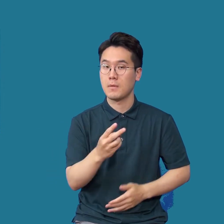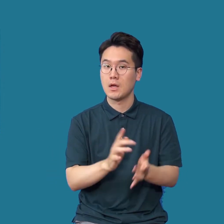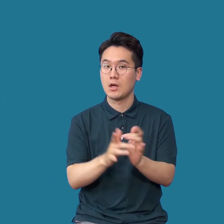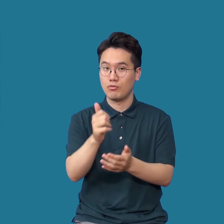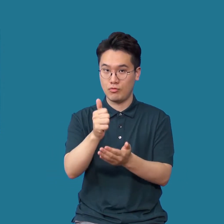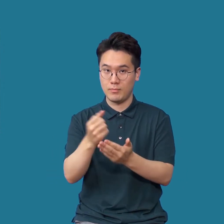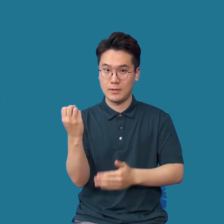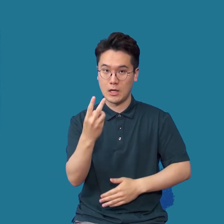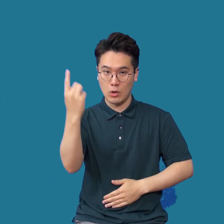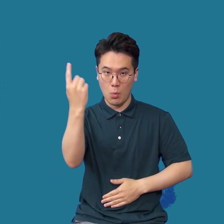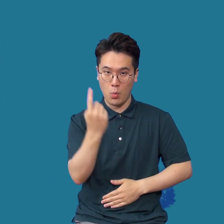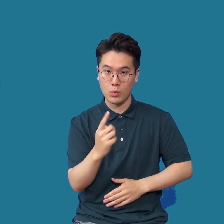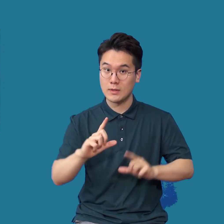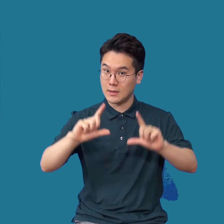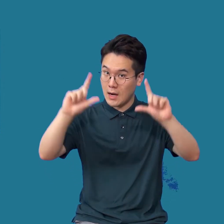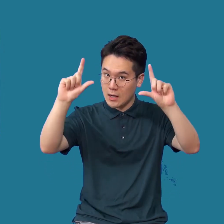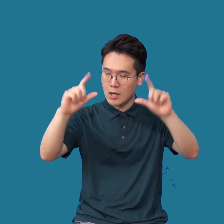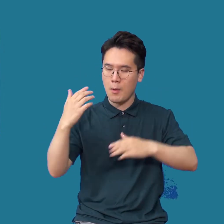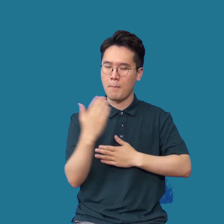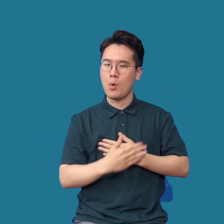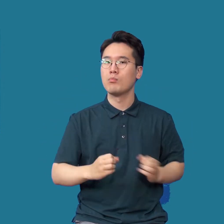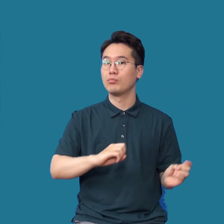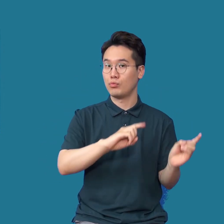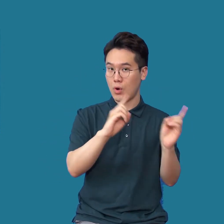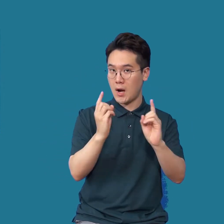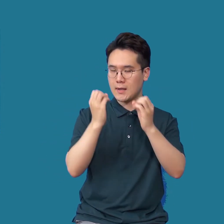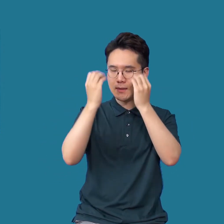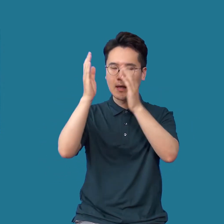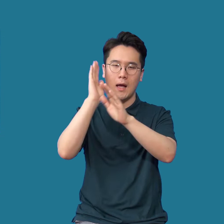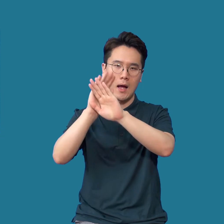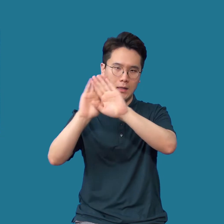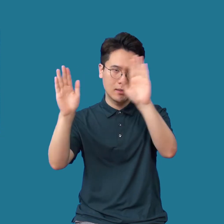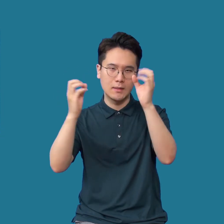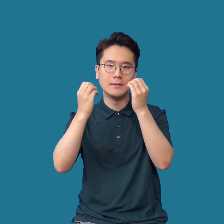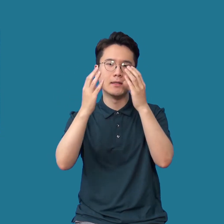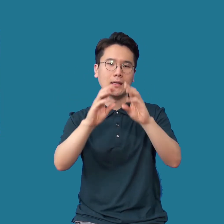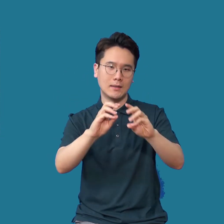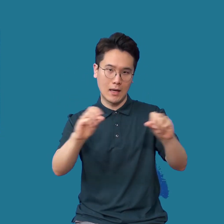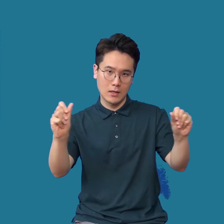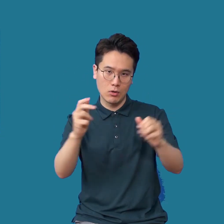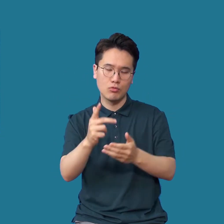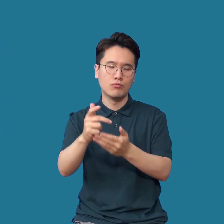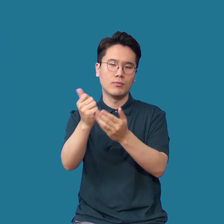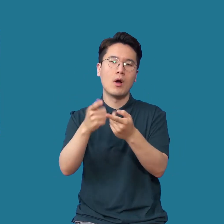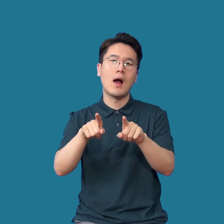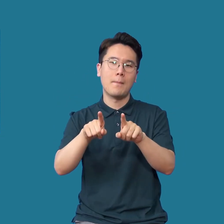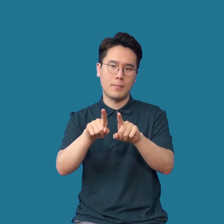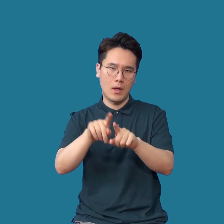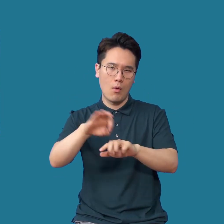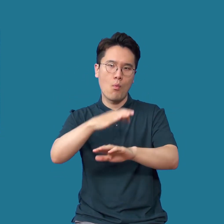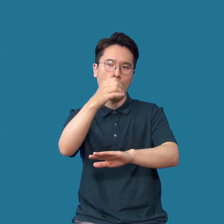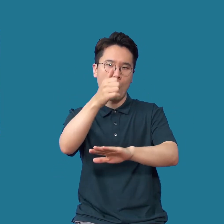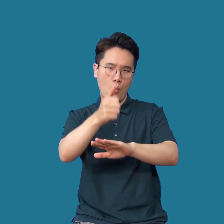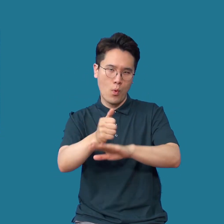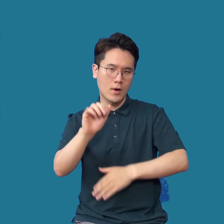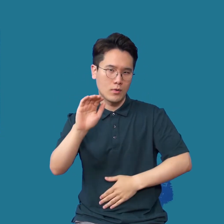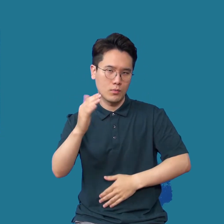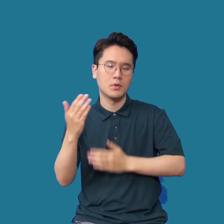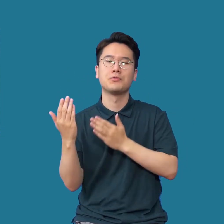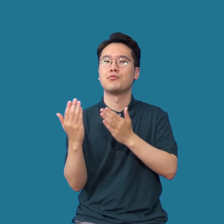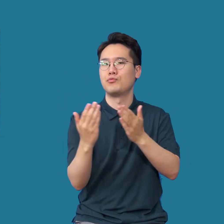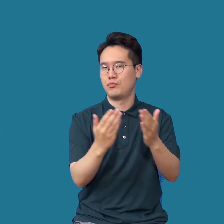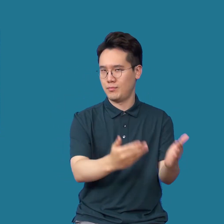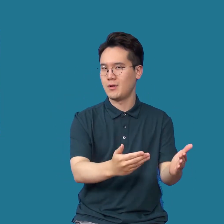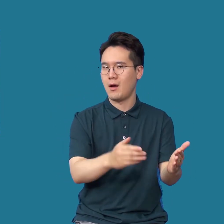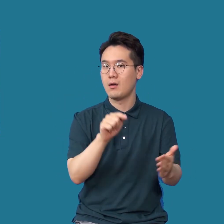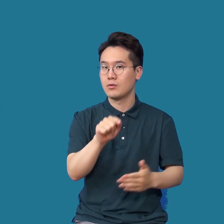부활해서 새하늘과 새 땅에서 주님과 함께 영원히 왕노릇하게 해주십니다. 그것을